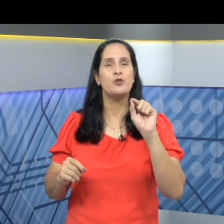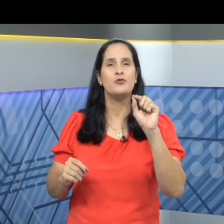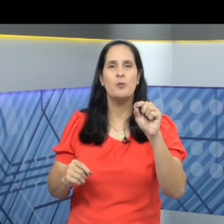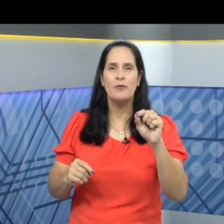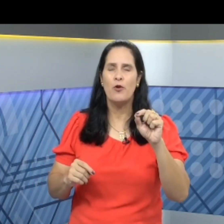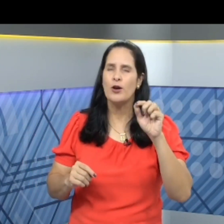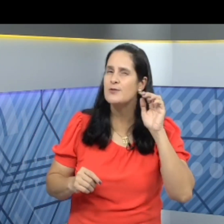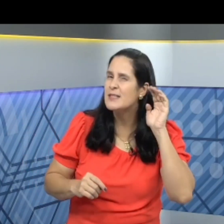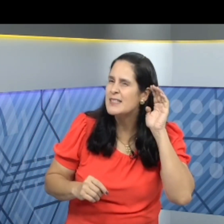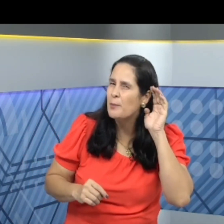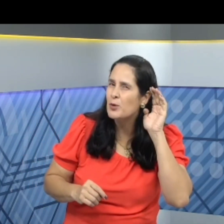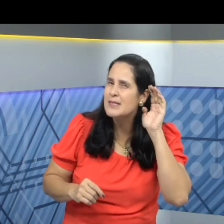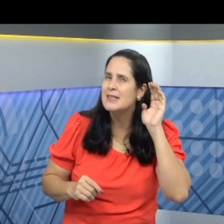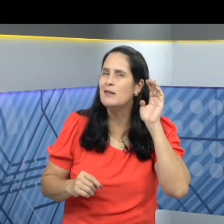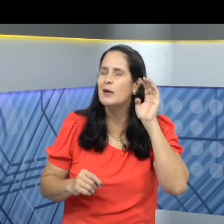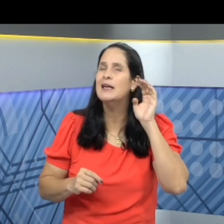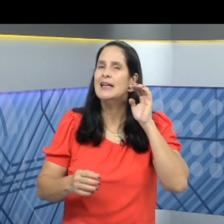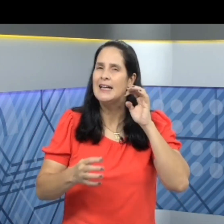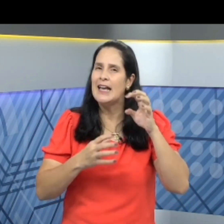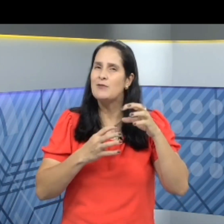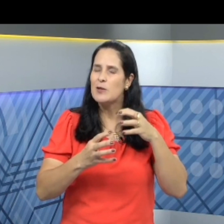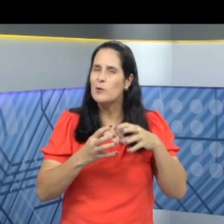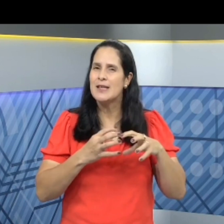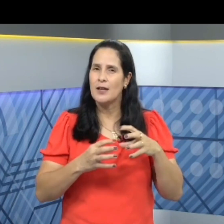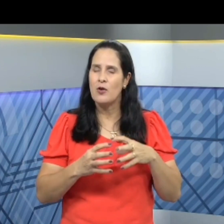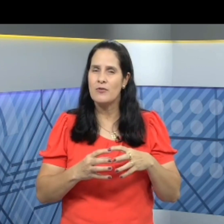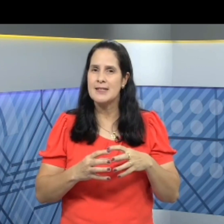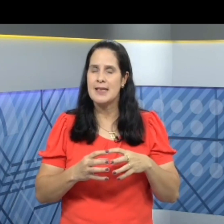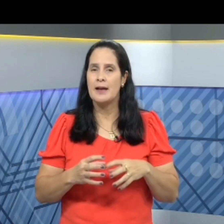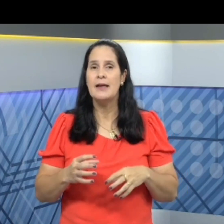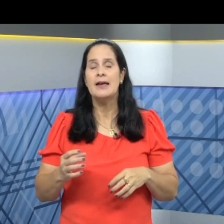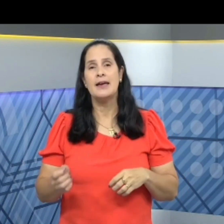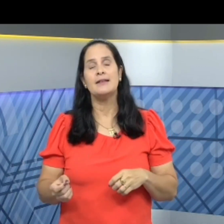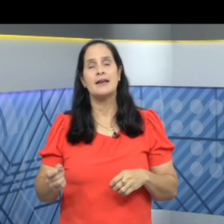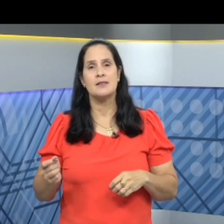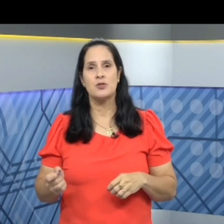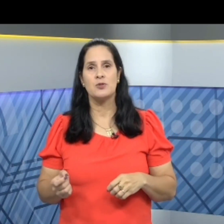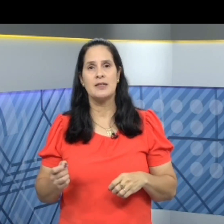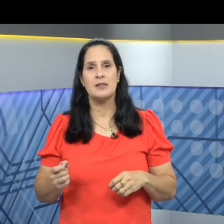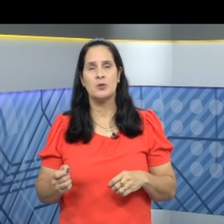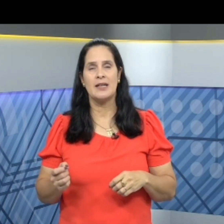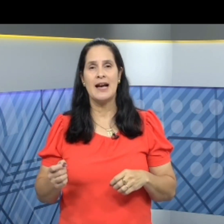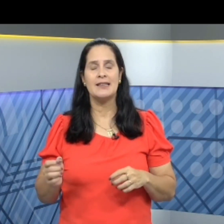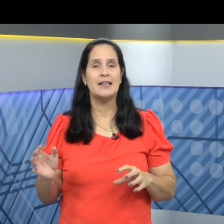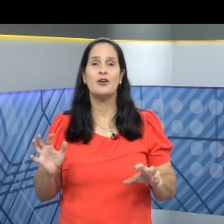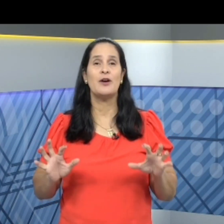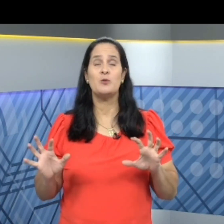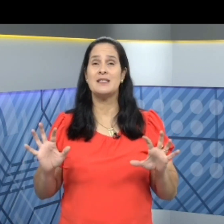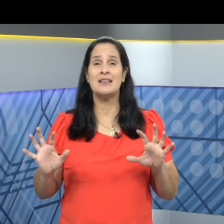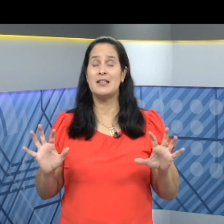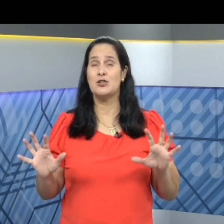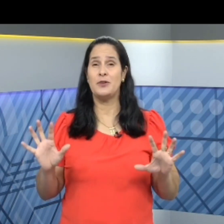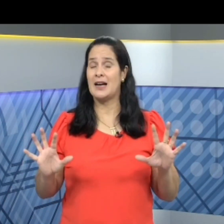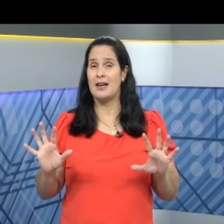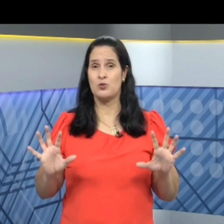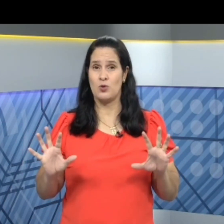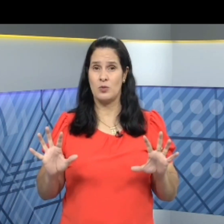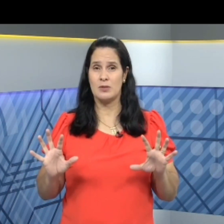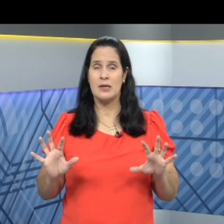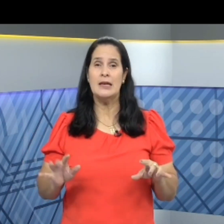uma voz, você se aproxima, né, e você consegue conversar. Quem tem essa surdez moderada não vai conseguir identificar os sons. Então,